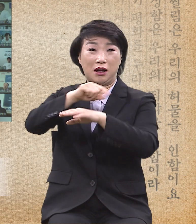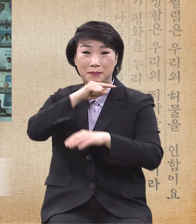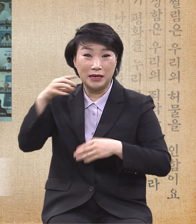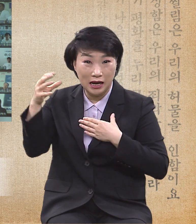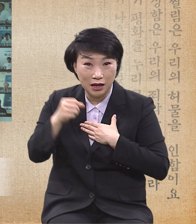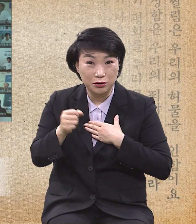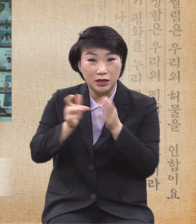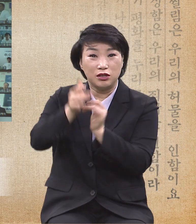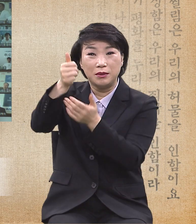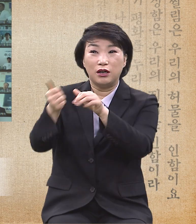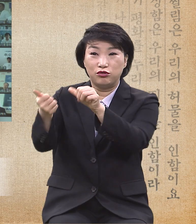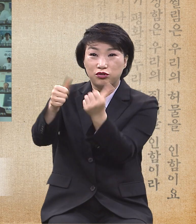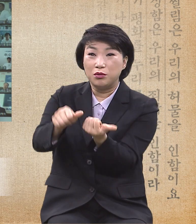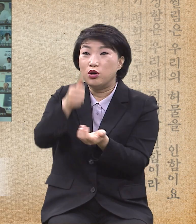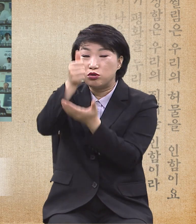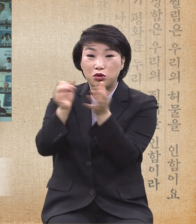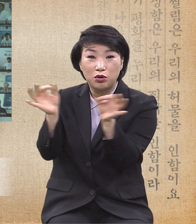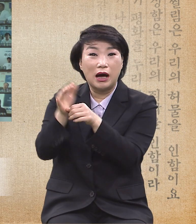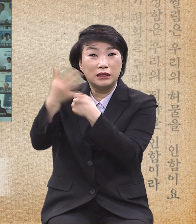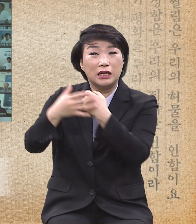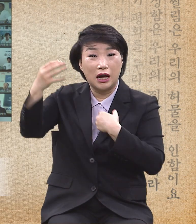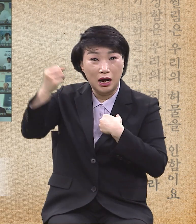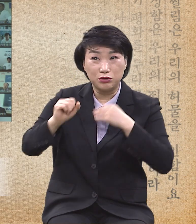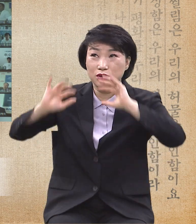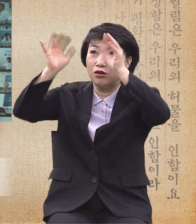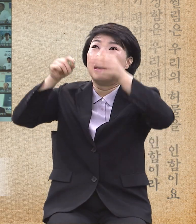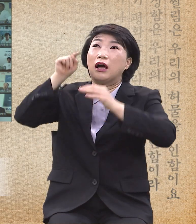죽음으로 속죄 은총으로 간다, 이 말입니다.